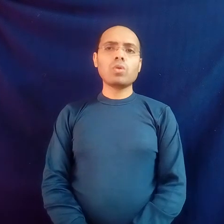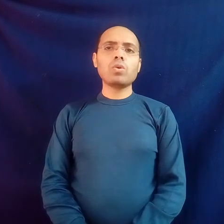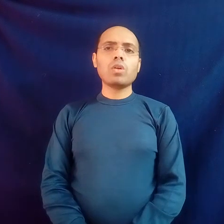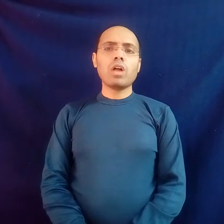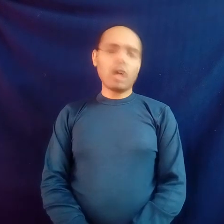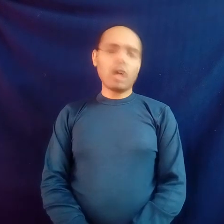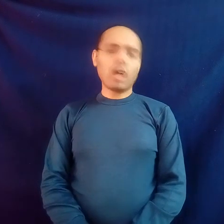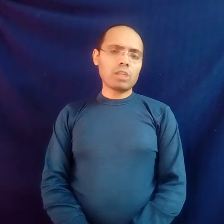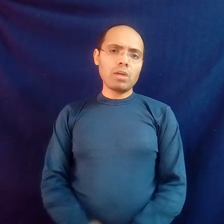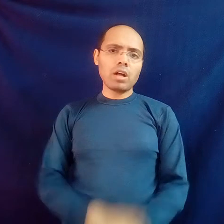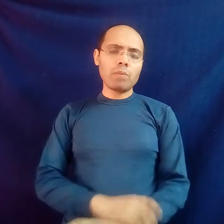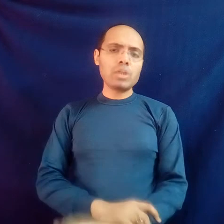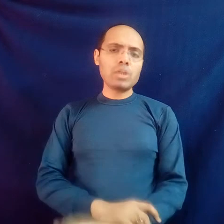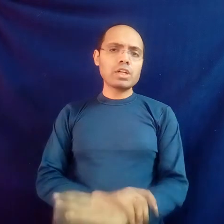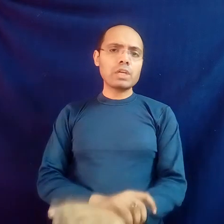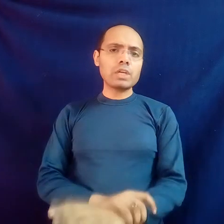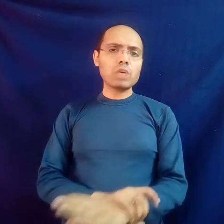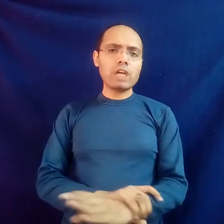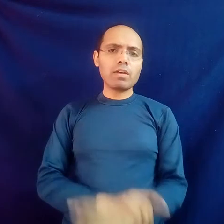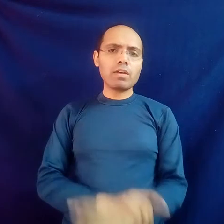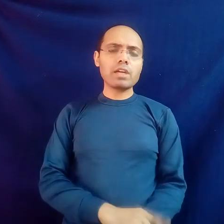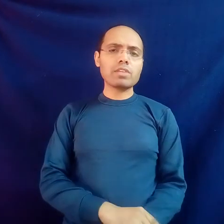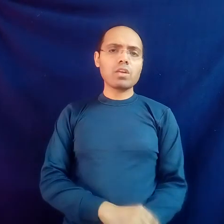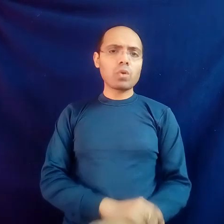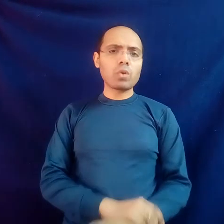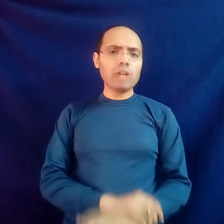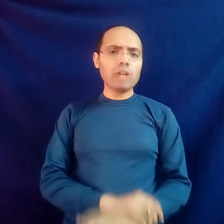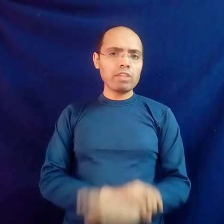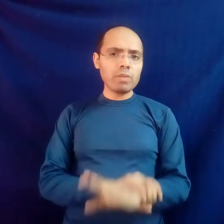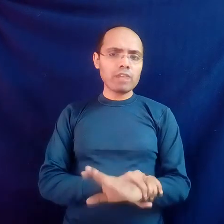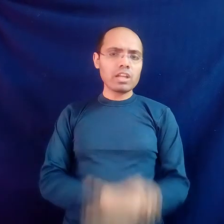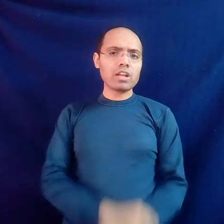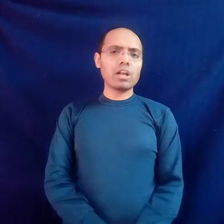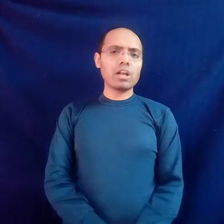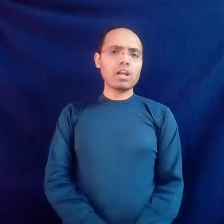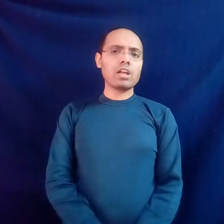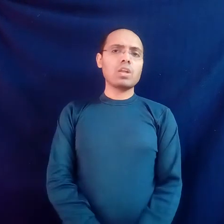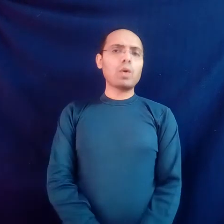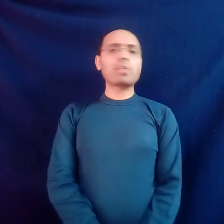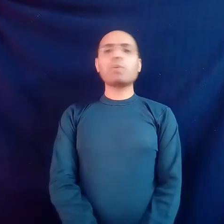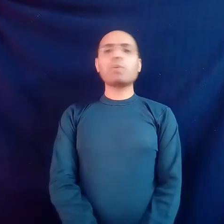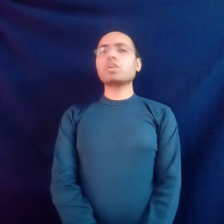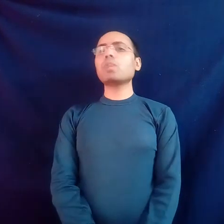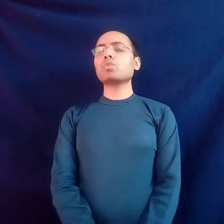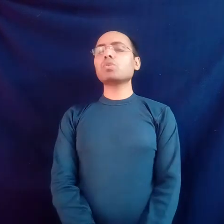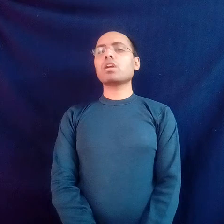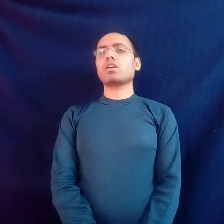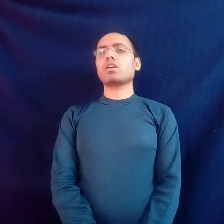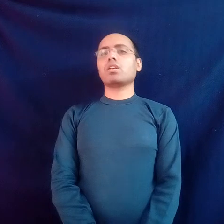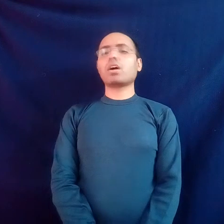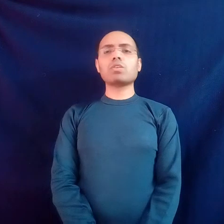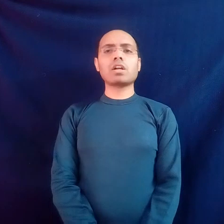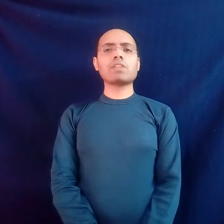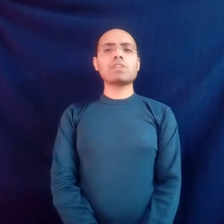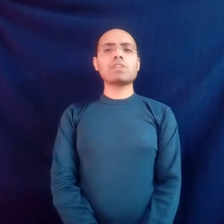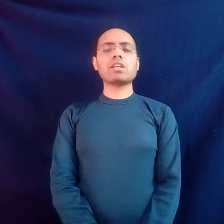दोस्तों, आत्मा हमेशा डी टू डी ट्रेवल ही करती है, और कोई तांत्रिक भी अगर देखता है तो आपसे हमेशा यही पूछेगा, अगर वो जानकार तांत्रिक